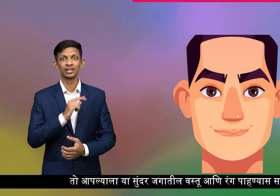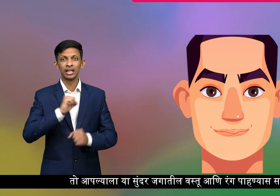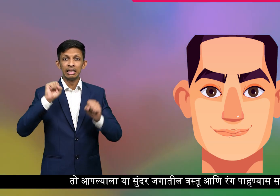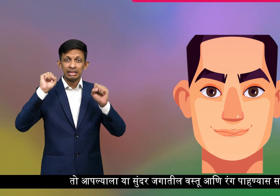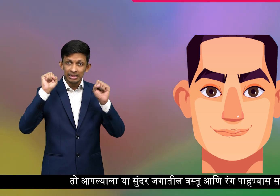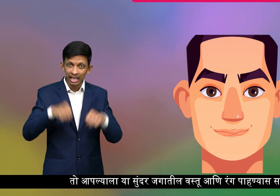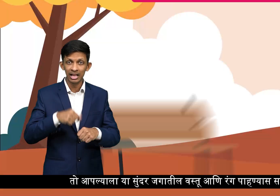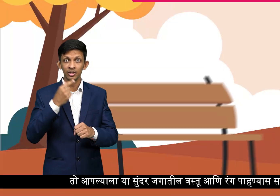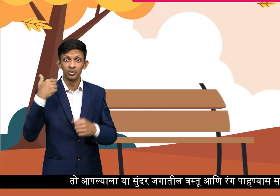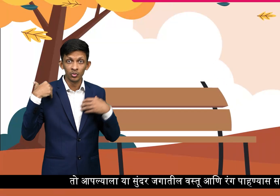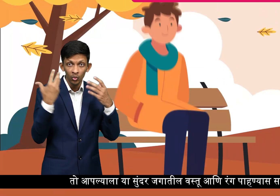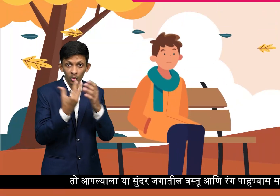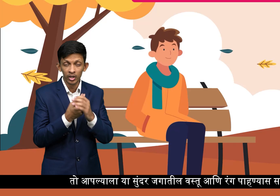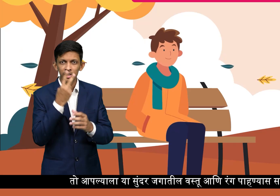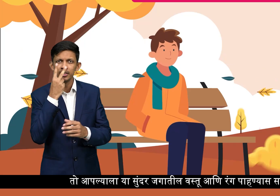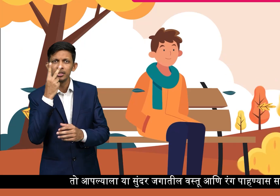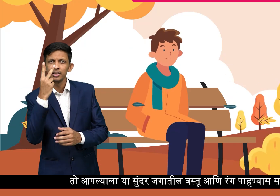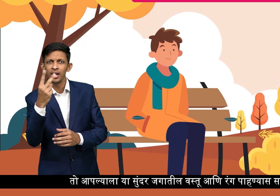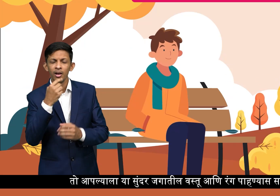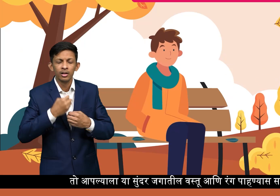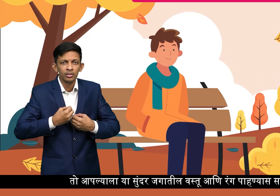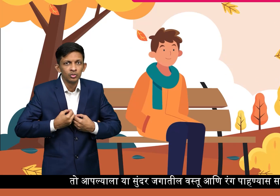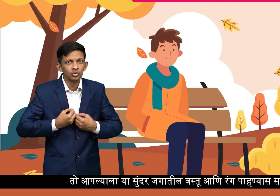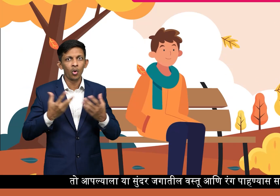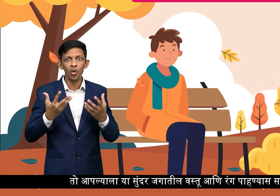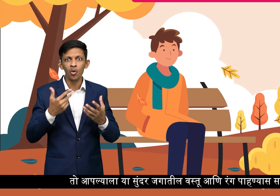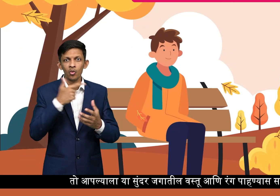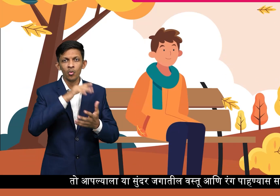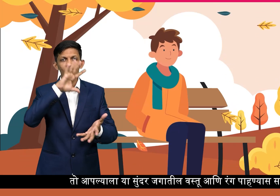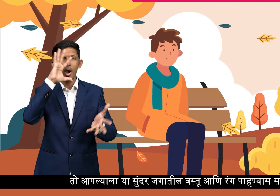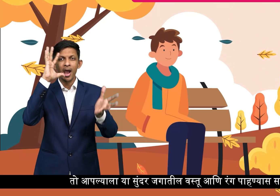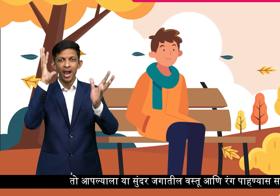तो आपल्याला या सुंदर जगातील वस्तू आणि रंग पाहण्यास सक्षम करतो.